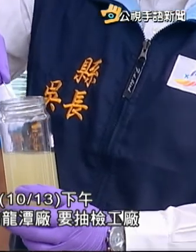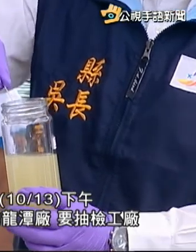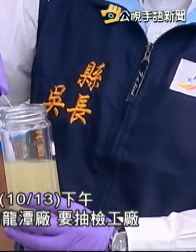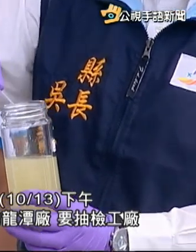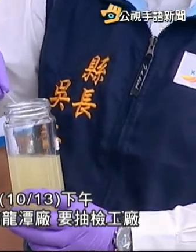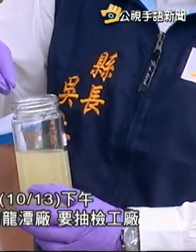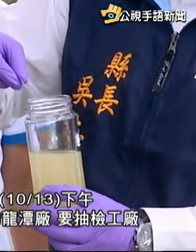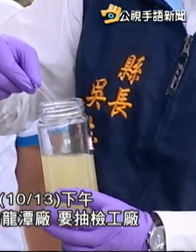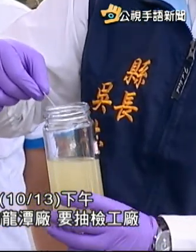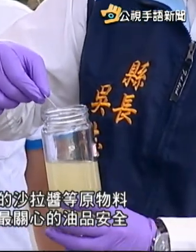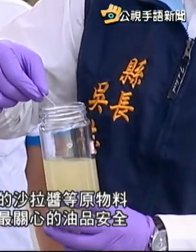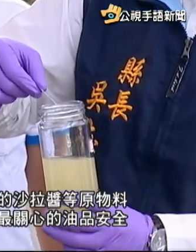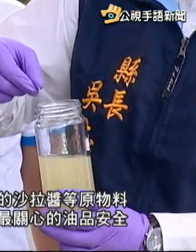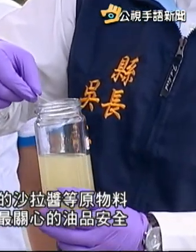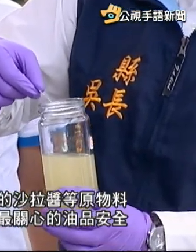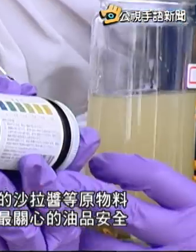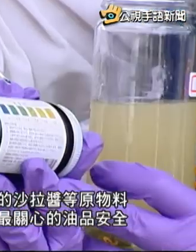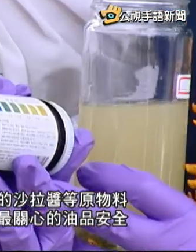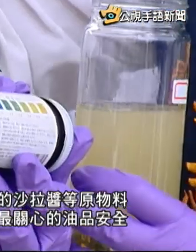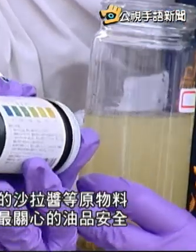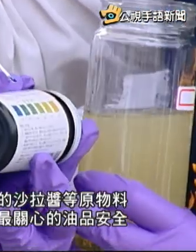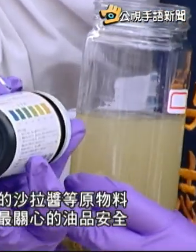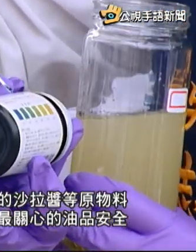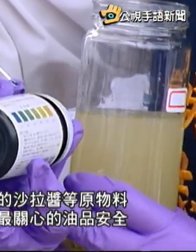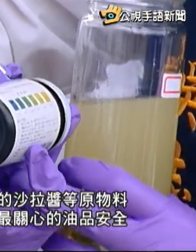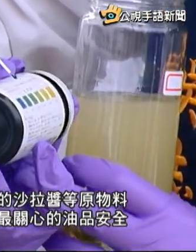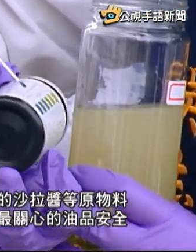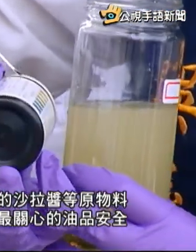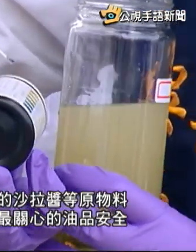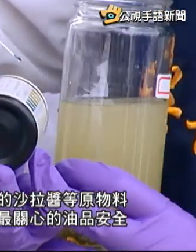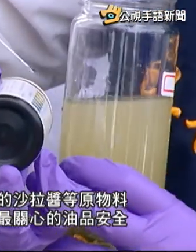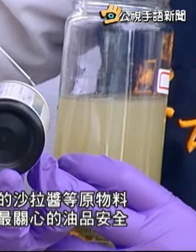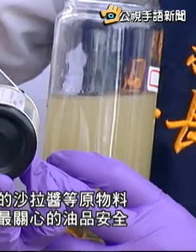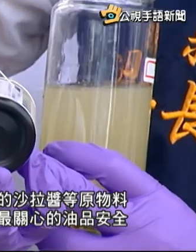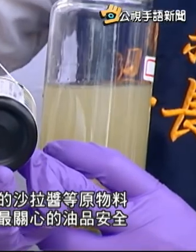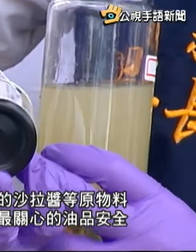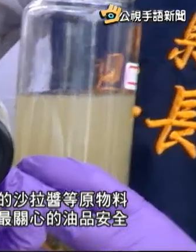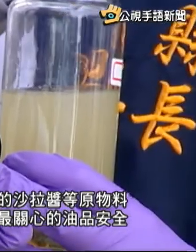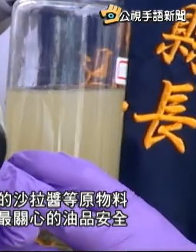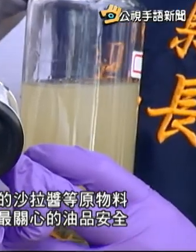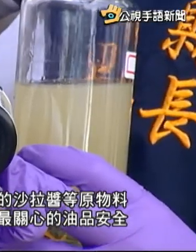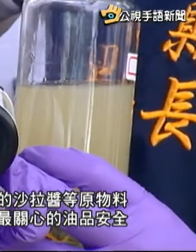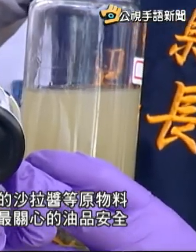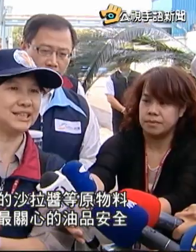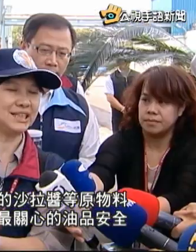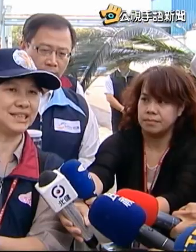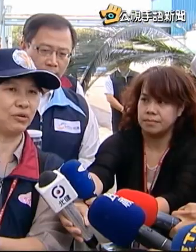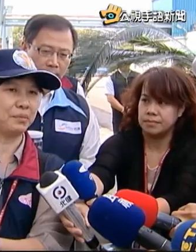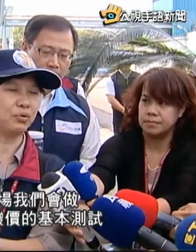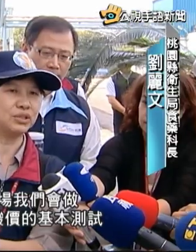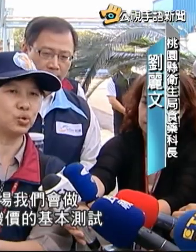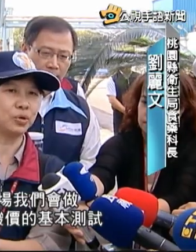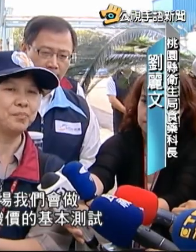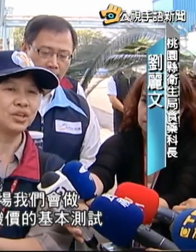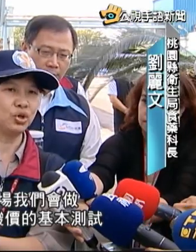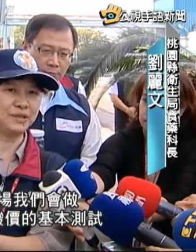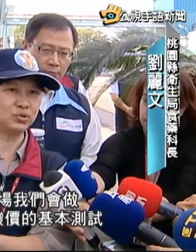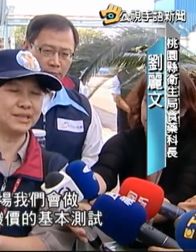抽检工厂主要生产的沙拉油等原物料，以及大家最关心的油品安全。 现场我们会做油品酸价